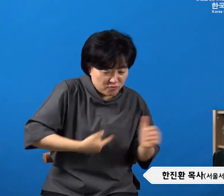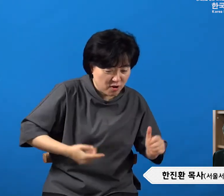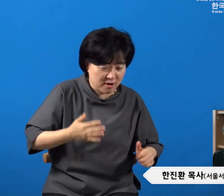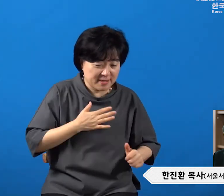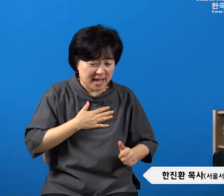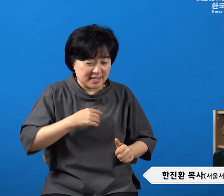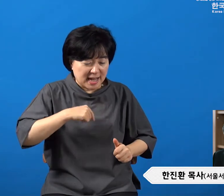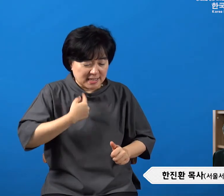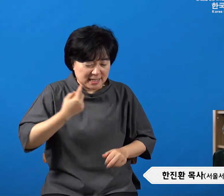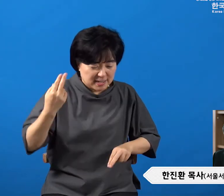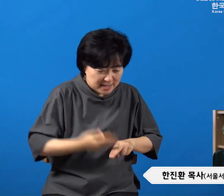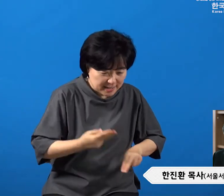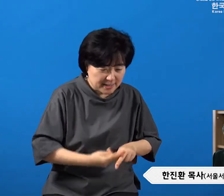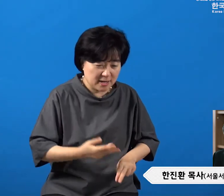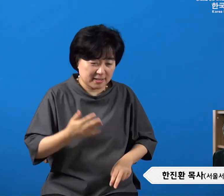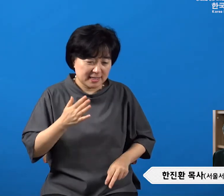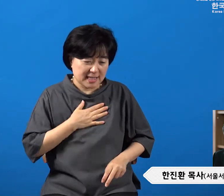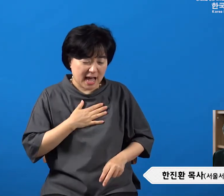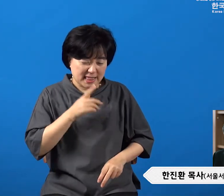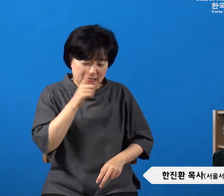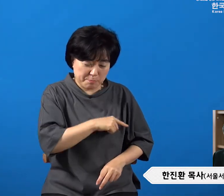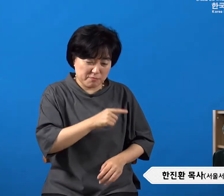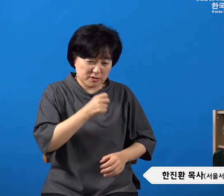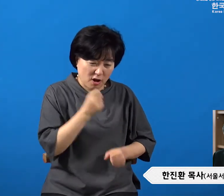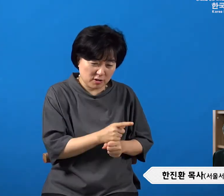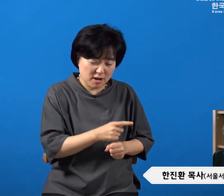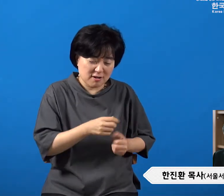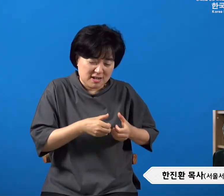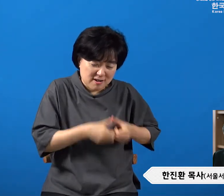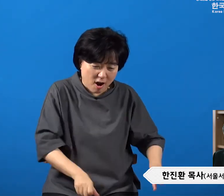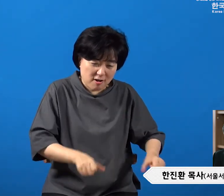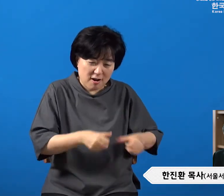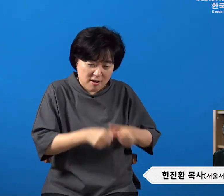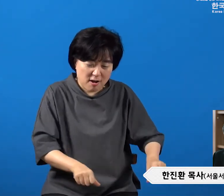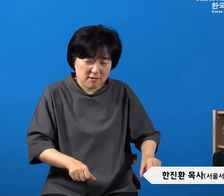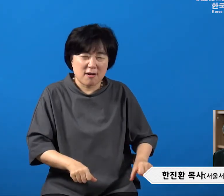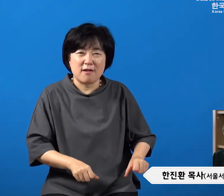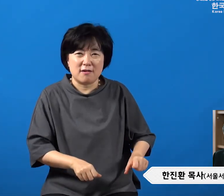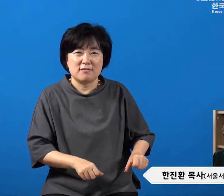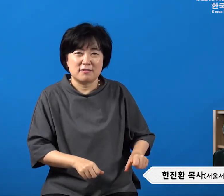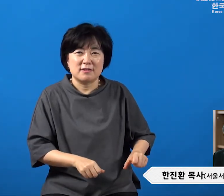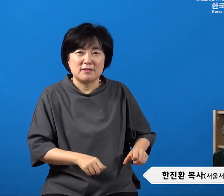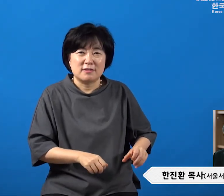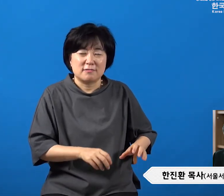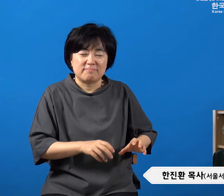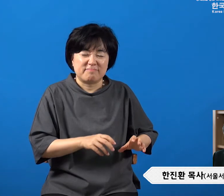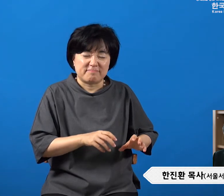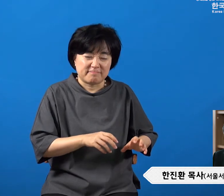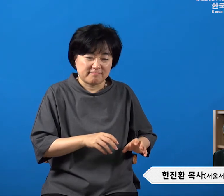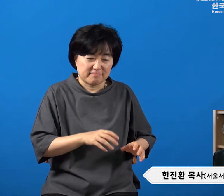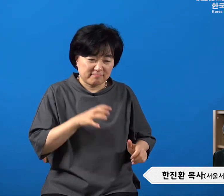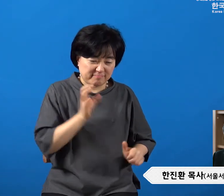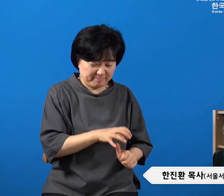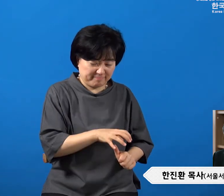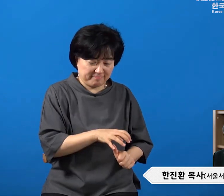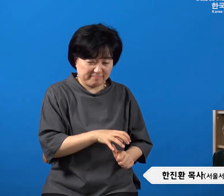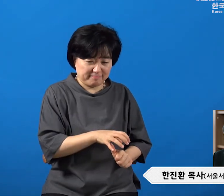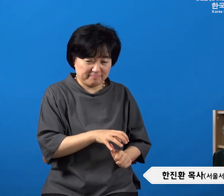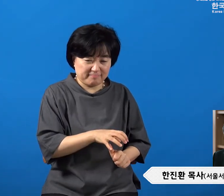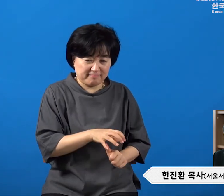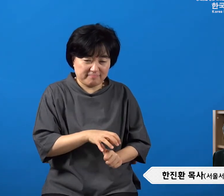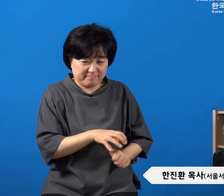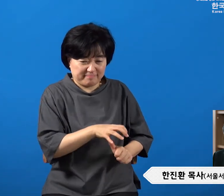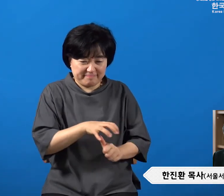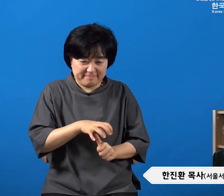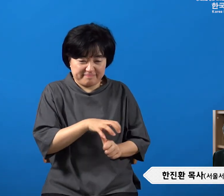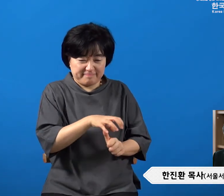채찍질하라고 합니다. 너 자신의 못된 성품을 채찍질하고 그걸 굶기라고 합니다. 그렇게 해서 죄를 이길 수